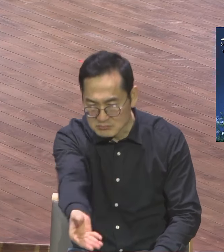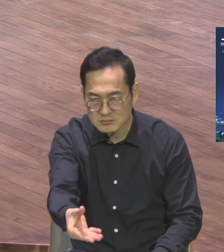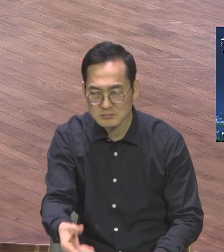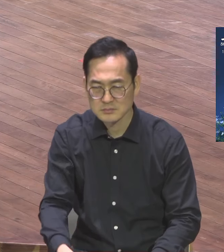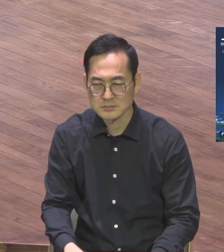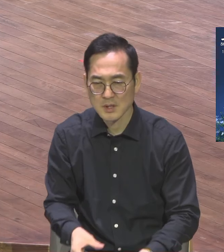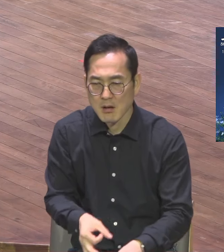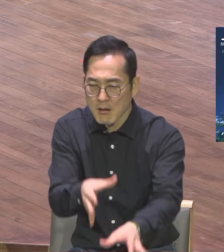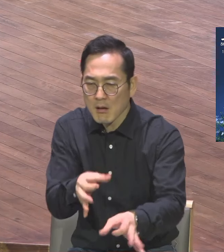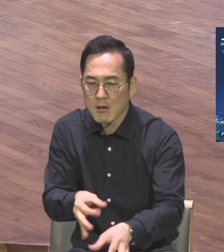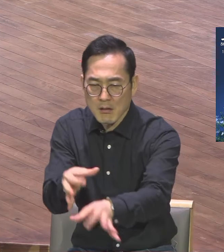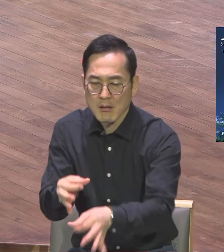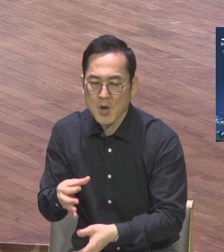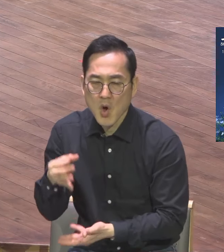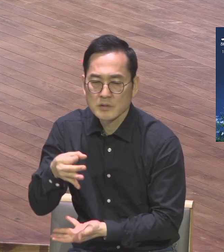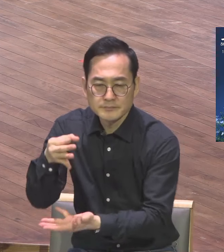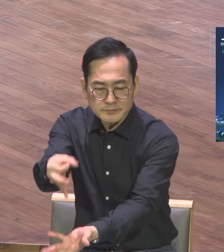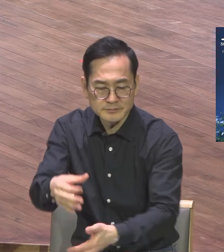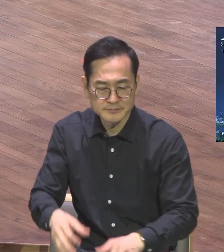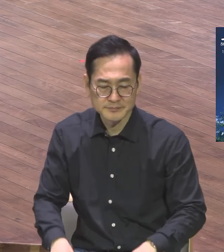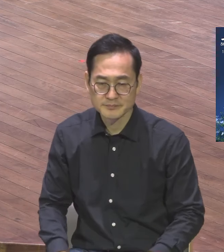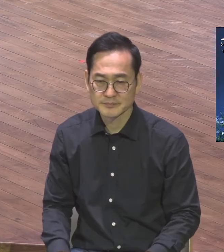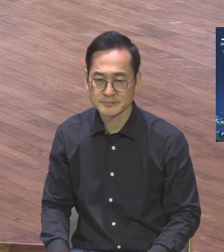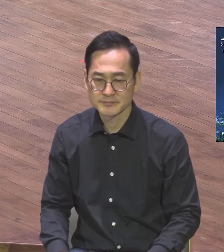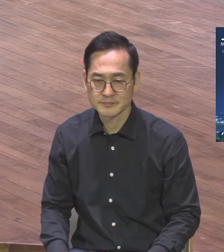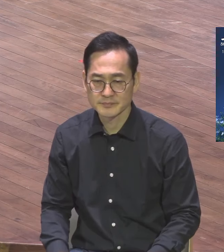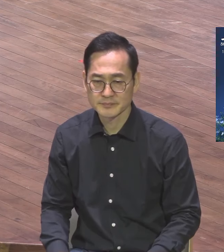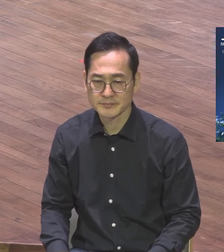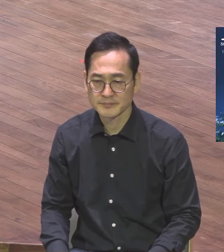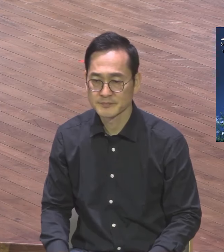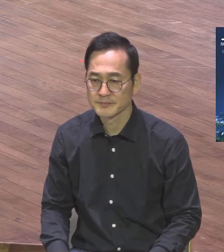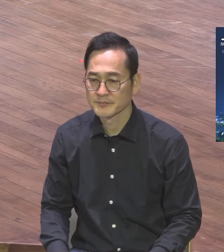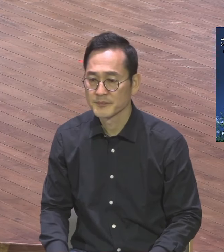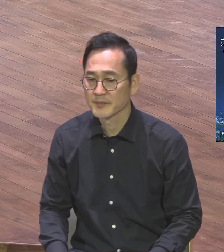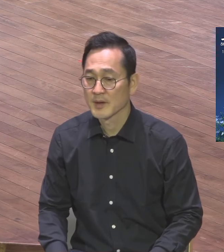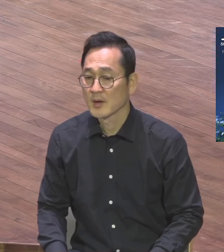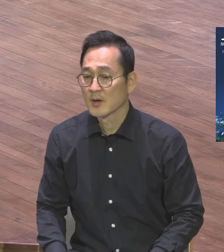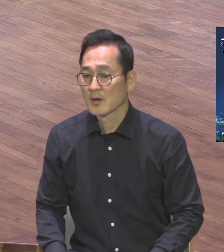막 성교사들이 적으로